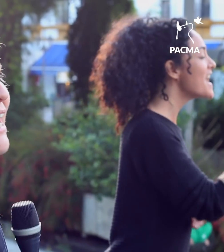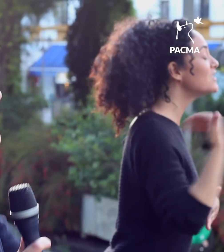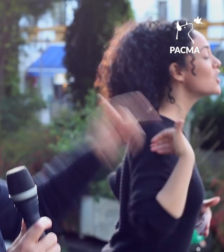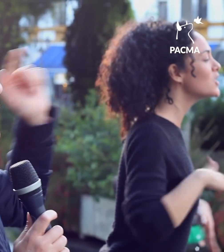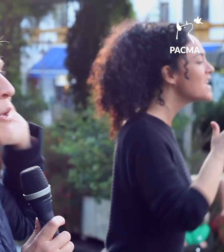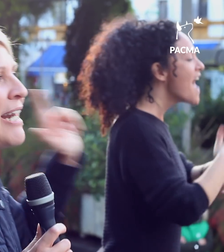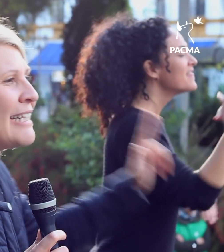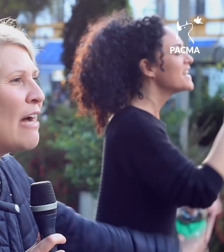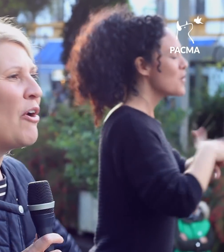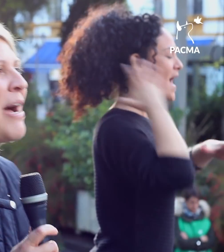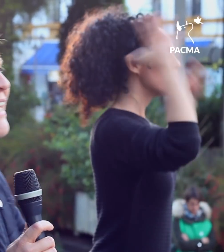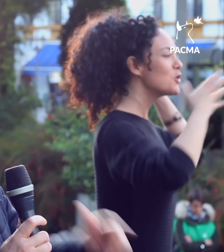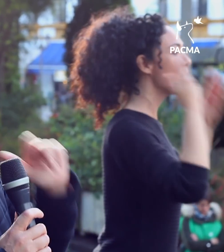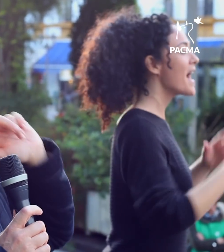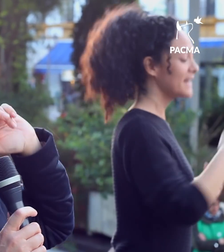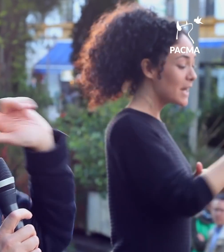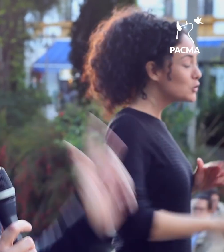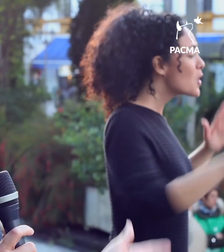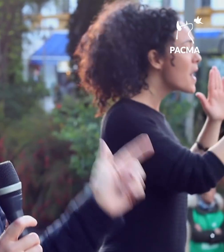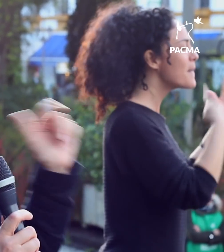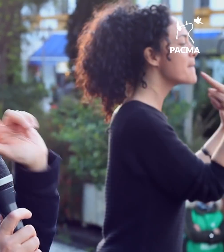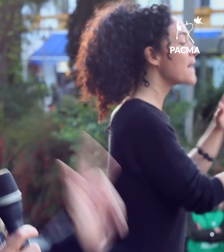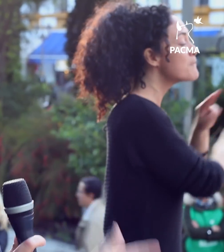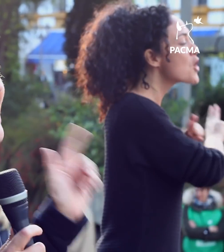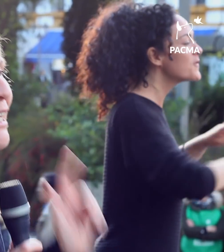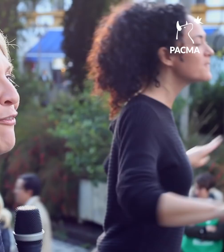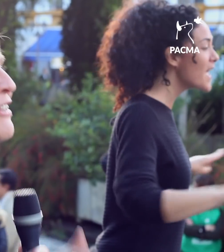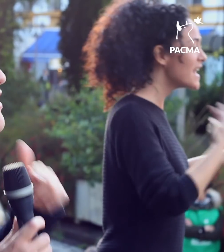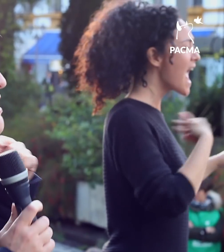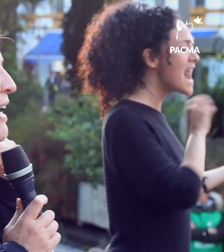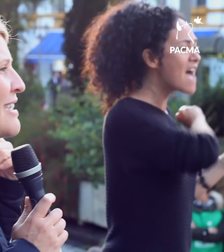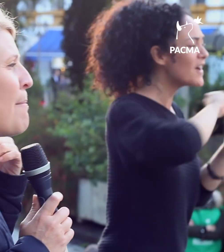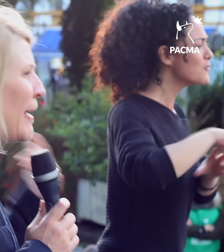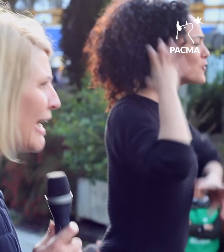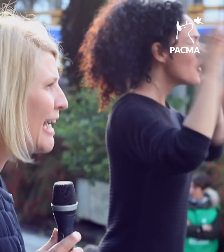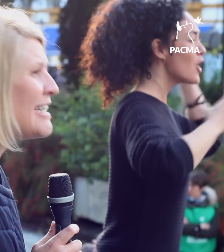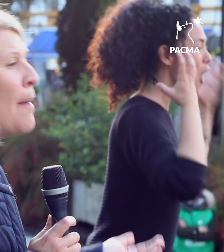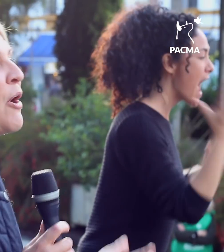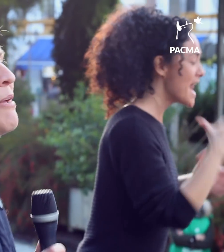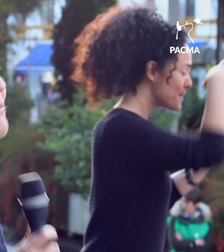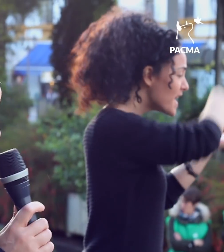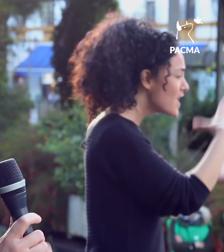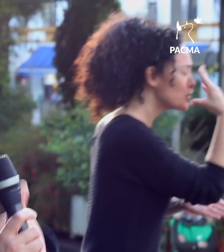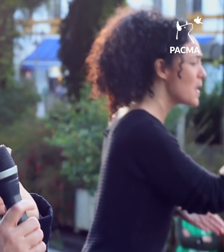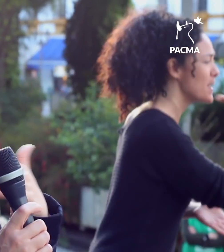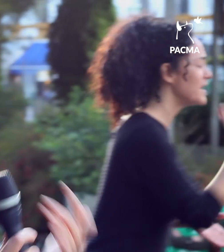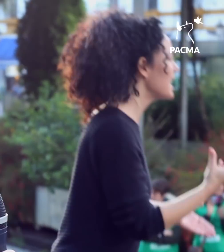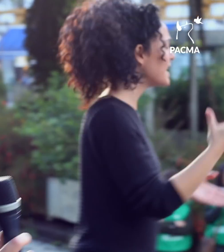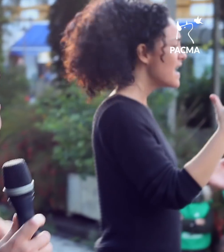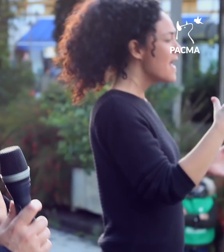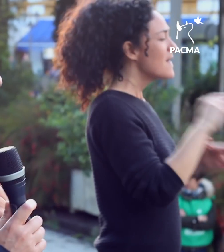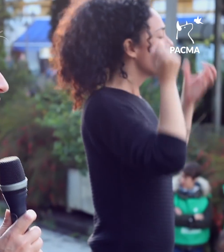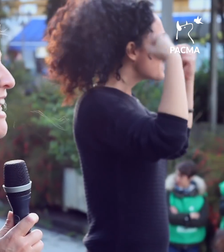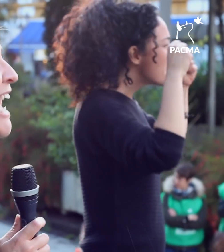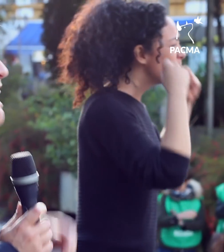los animales, prohibir la tauromaquia, prohibir el abandono y sacrificio de animales en perreras, prohibir prácticas tan